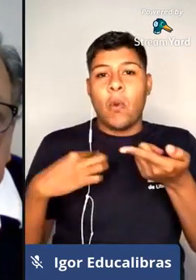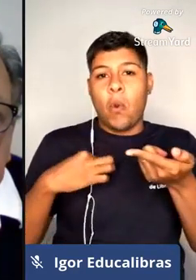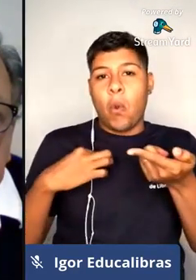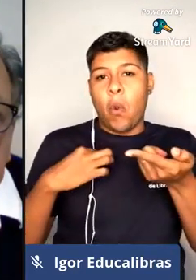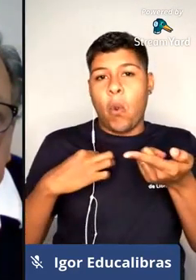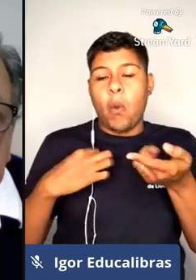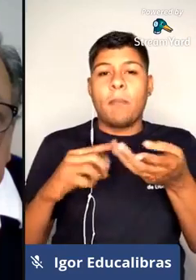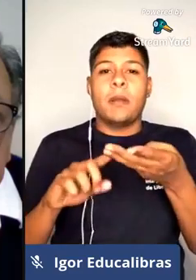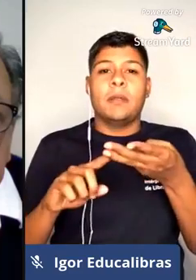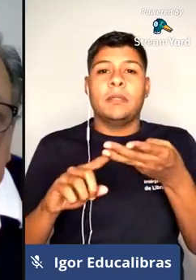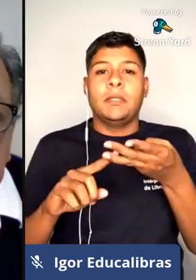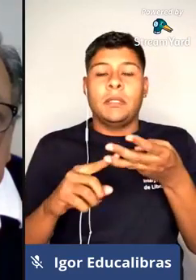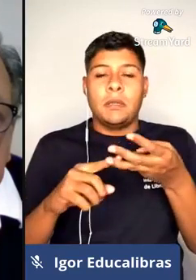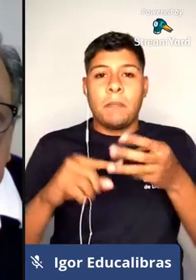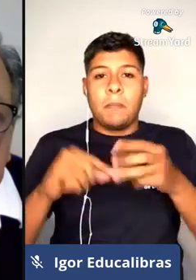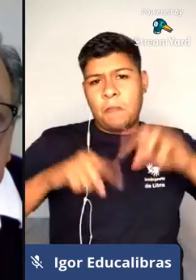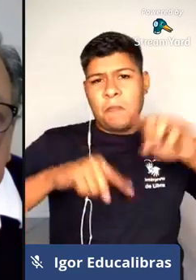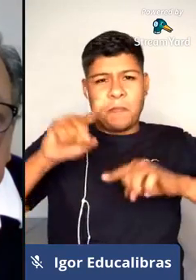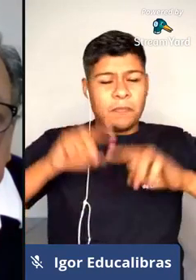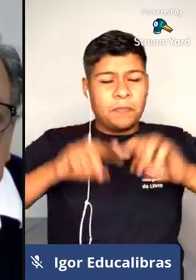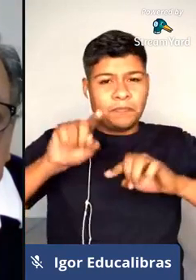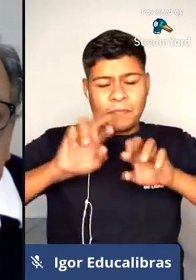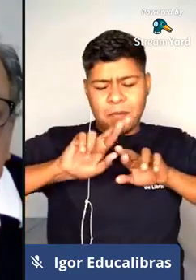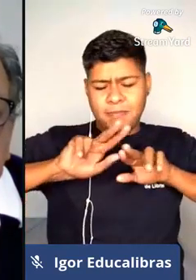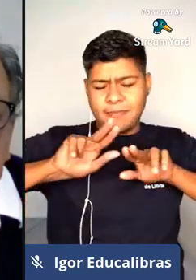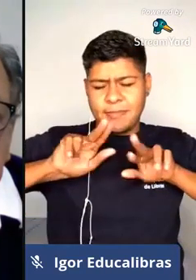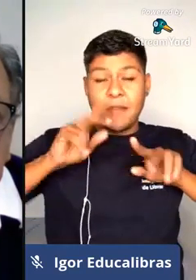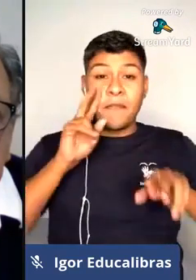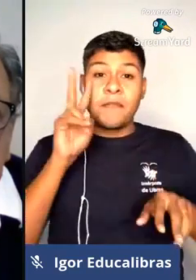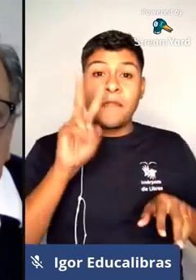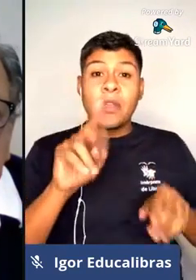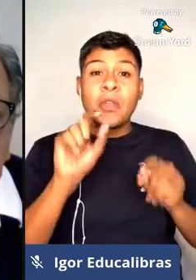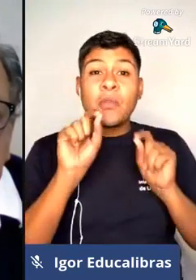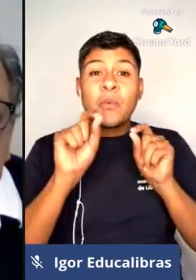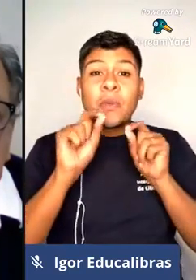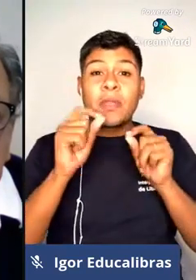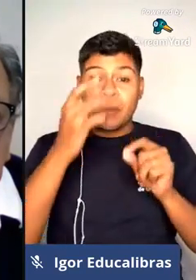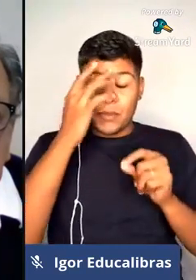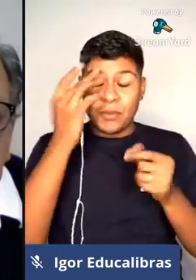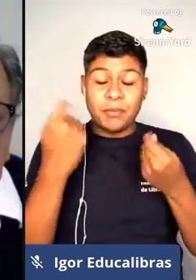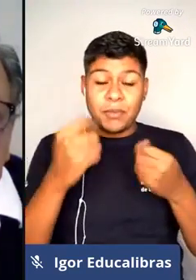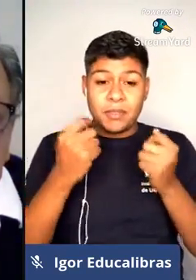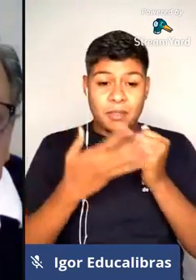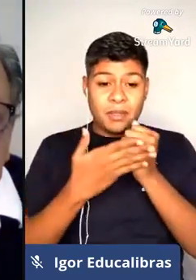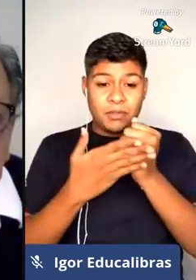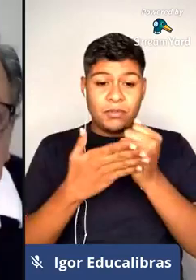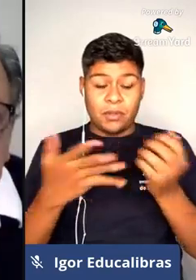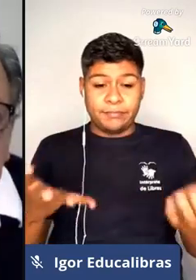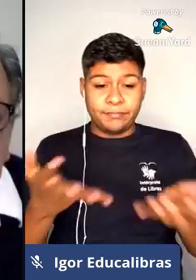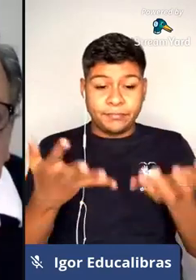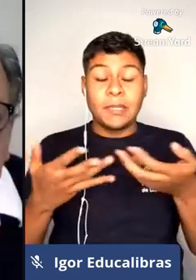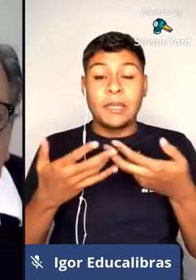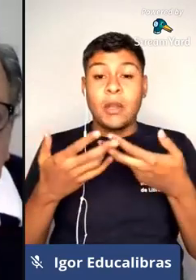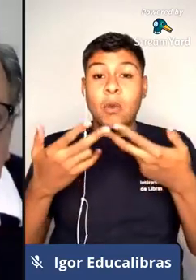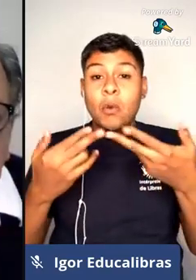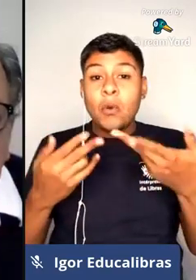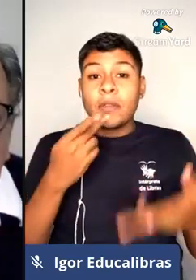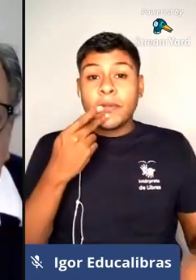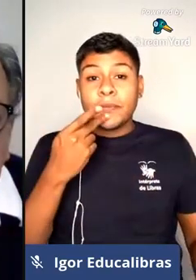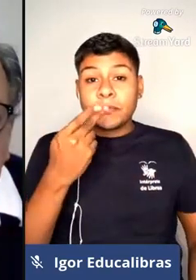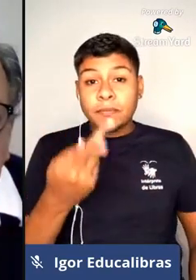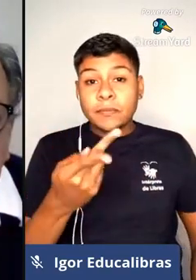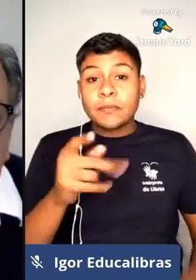com equipamentos, ou seja, estamos vendo o que as pessoas precisam e tentando acolher. Uma outra coisa que eu queria falar antes da gente